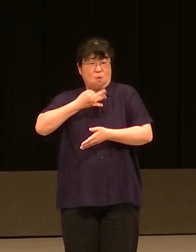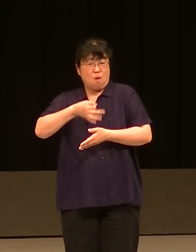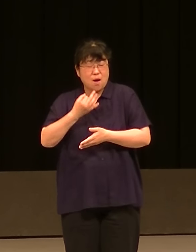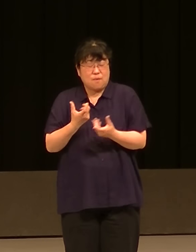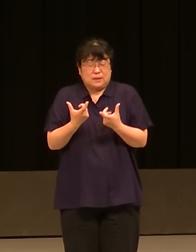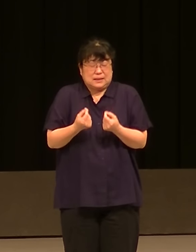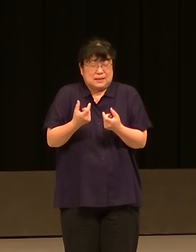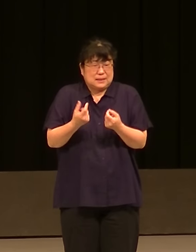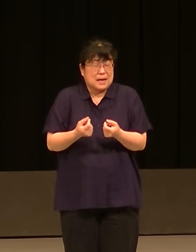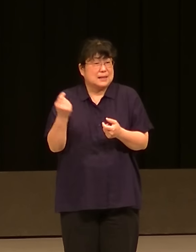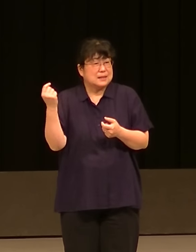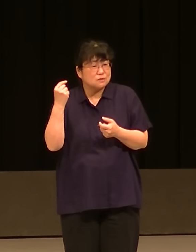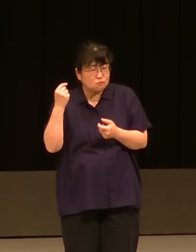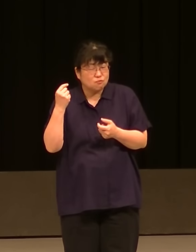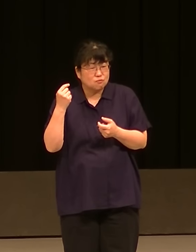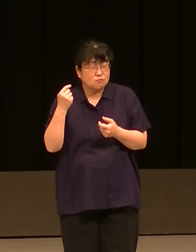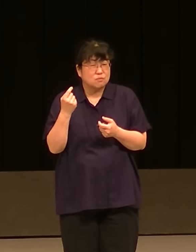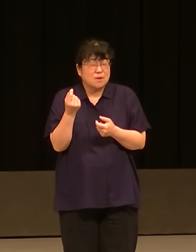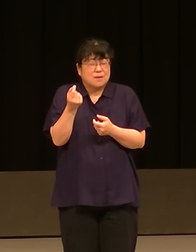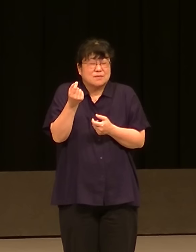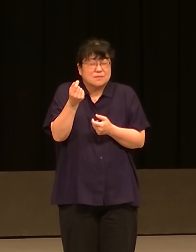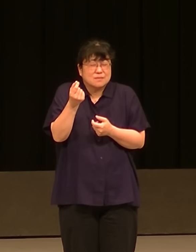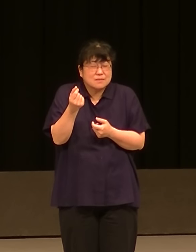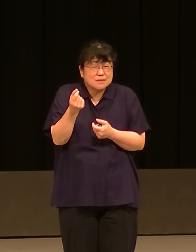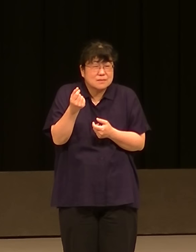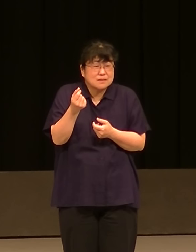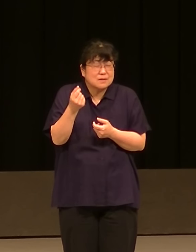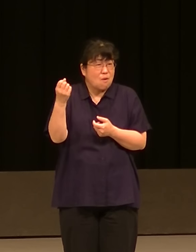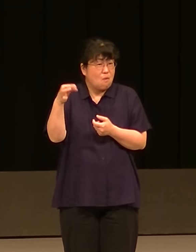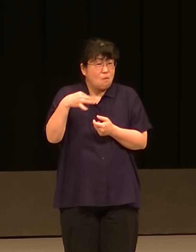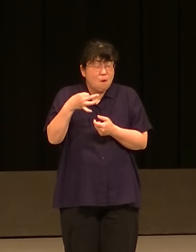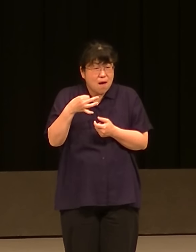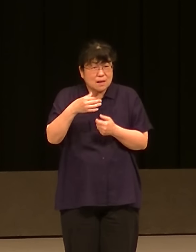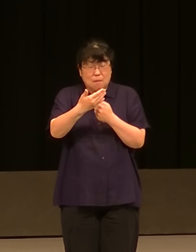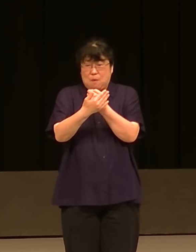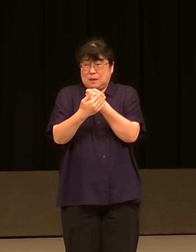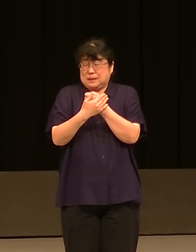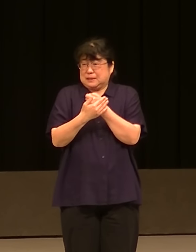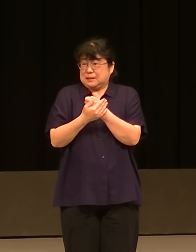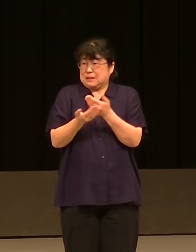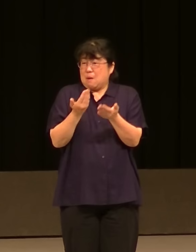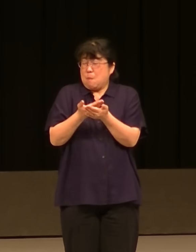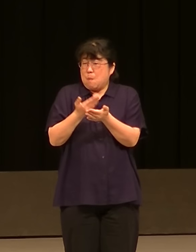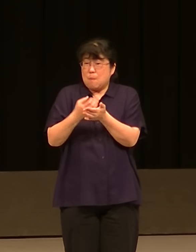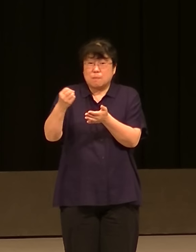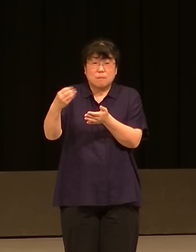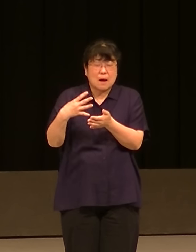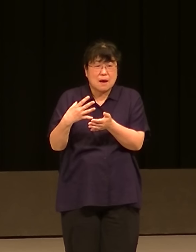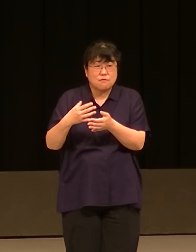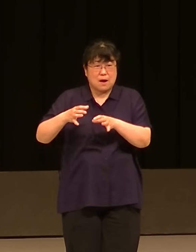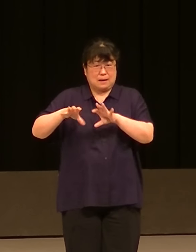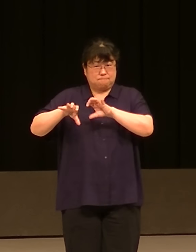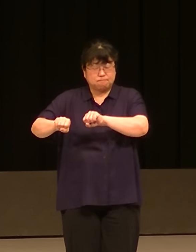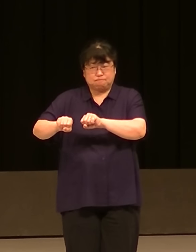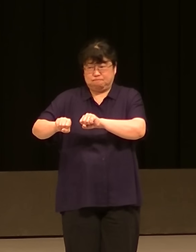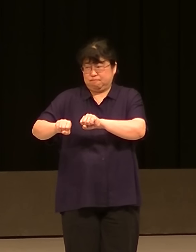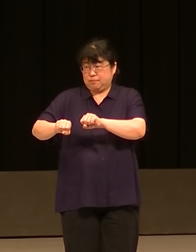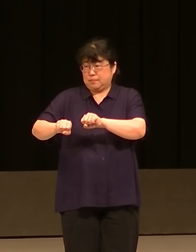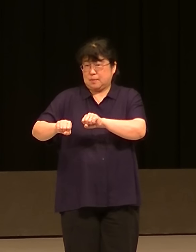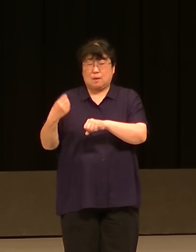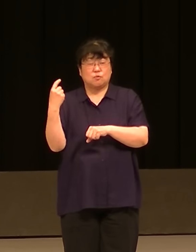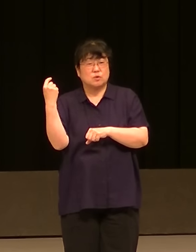き取る、どんなにかすかな悲鳴でも助けを呼ぶ悲鳴は必ずキャッチする、どん